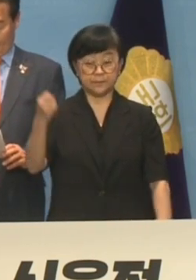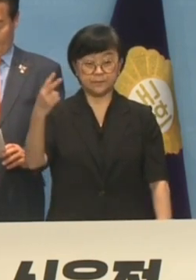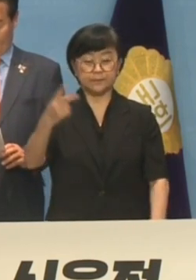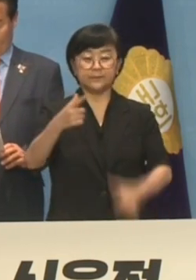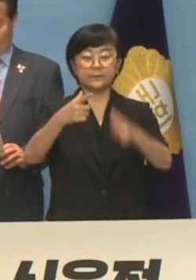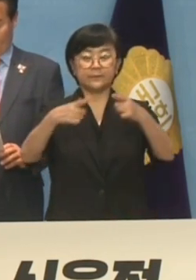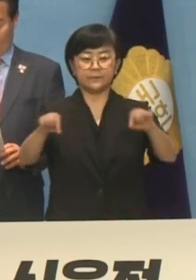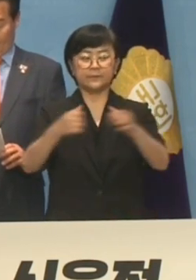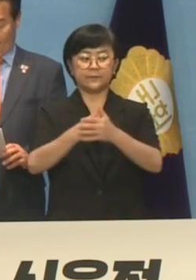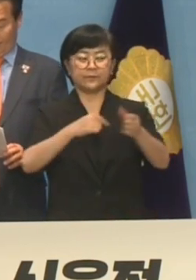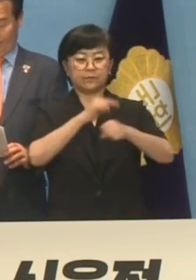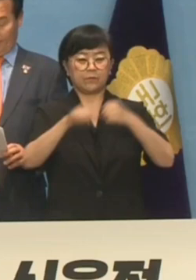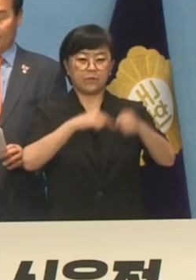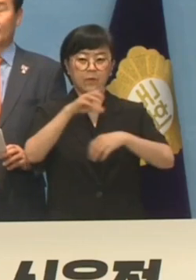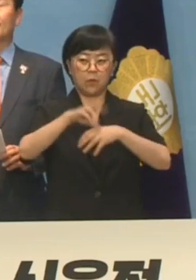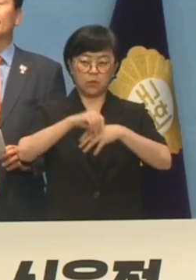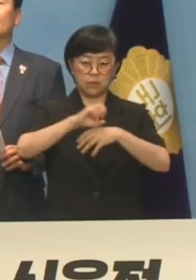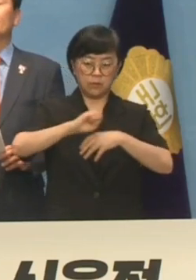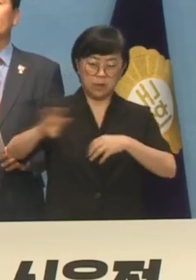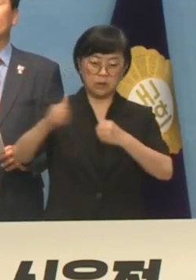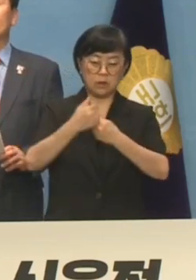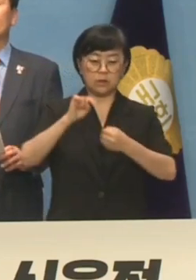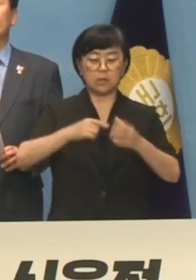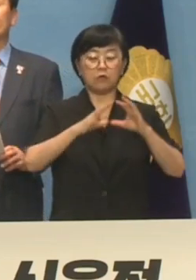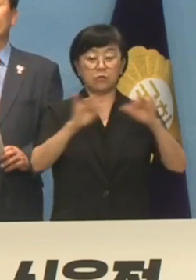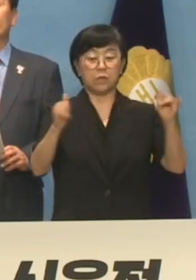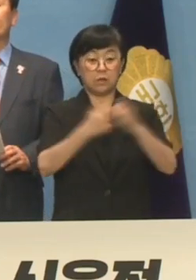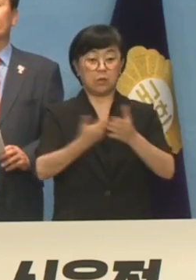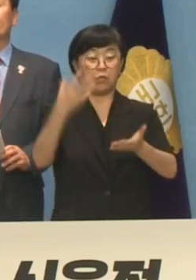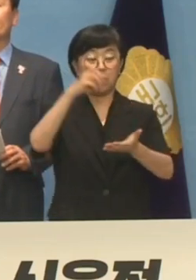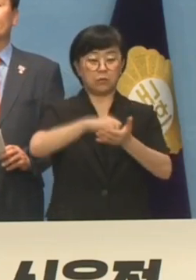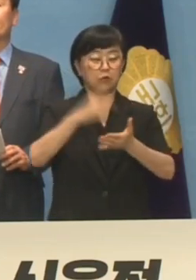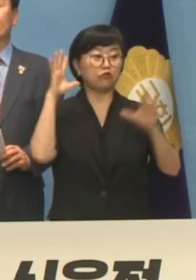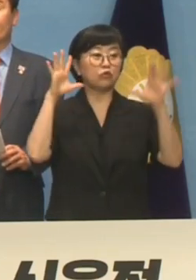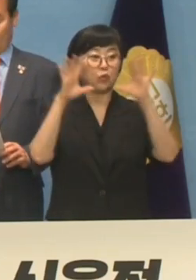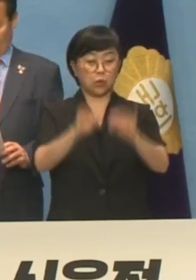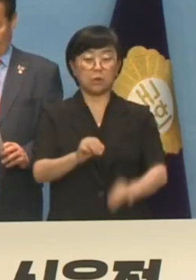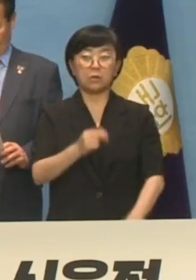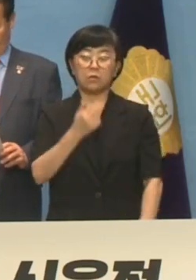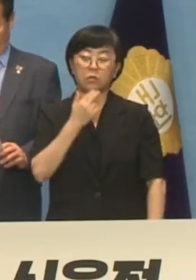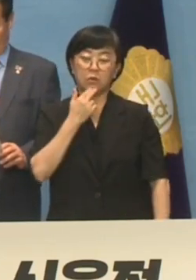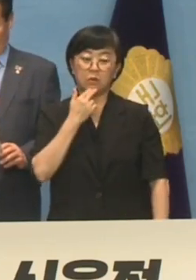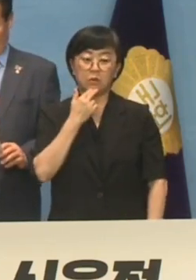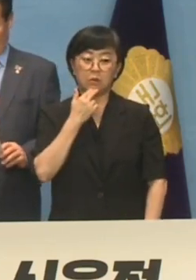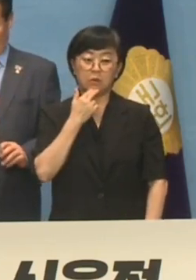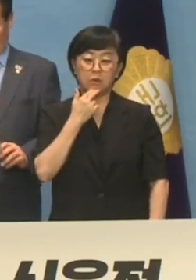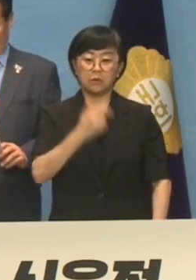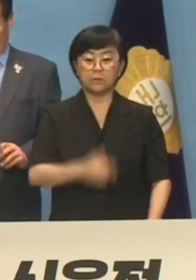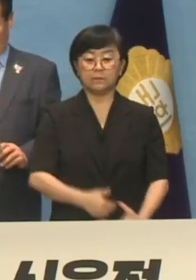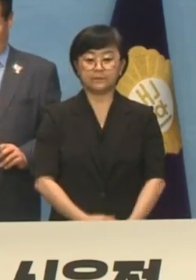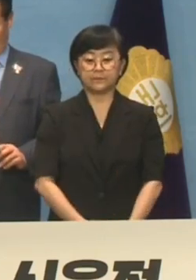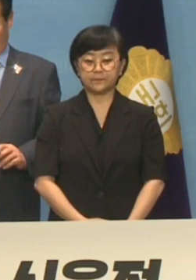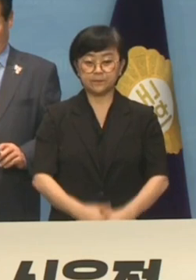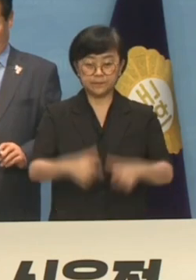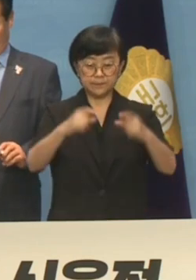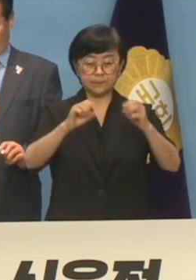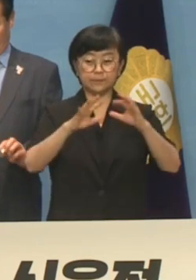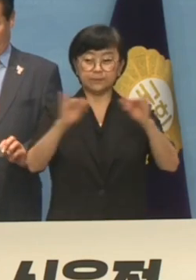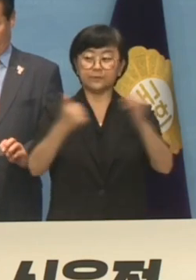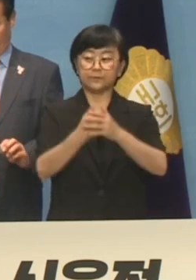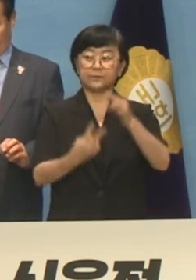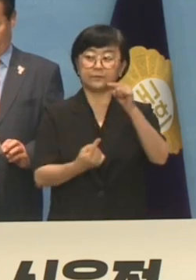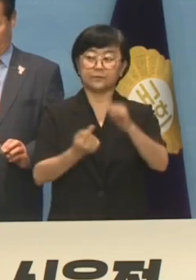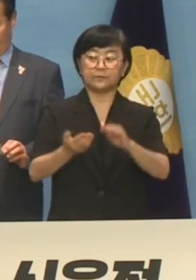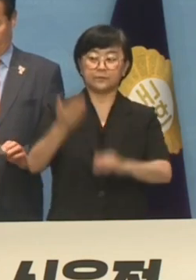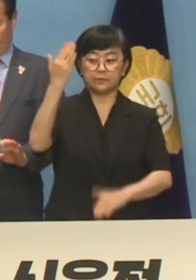또한 일본의 원전 오염수 방류는 자국민을 포함해 누구 동의도 얻지 못했습니다. 일본 국민의